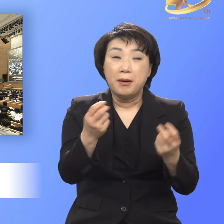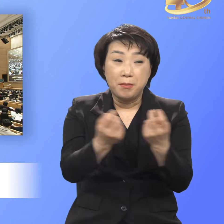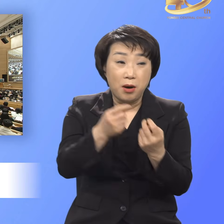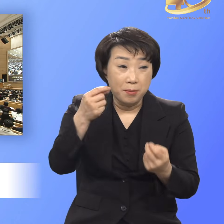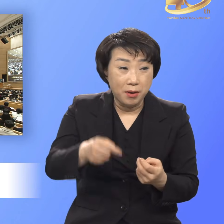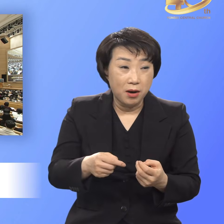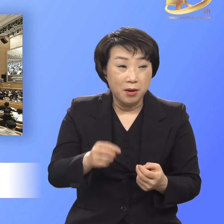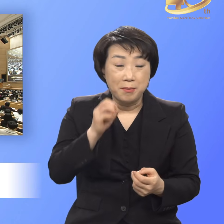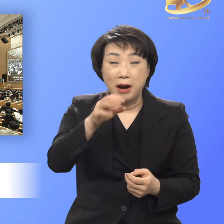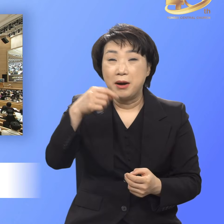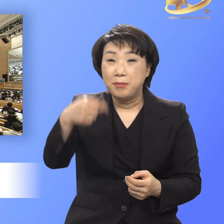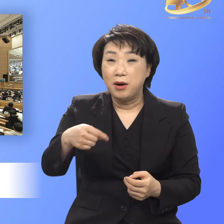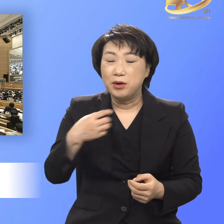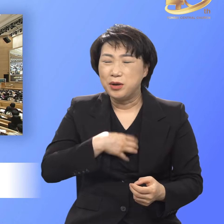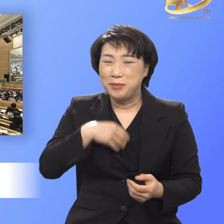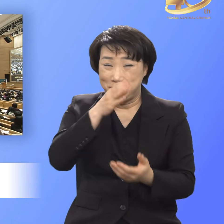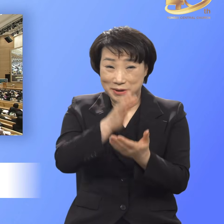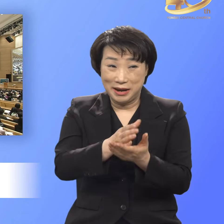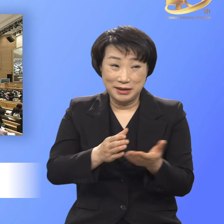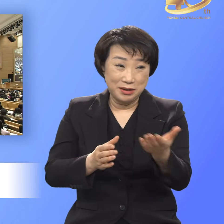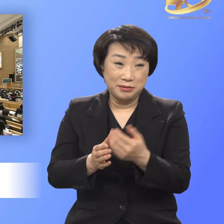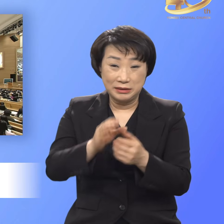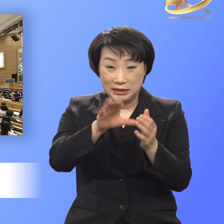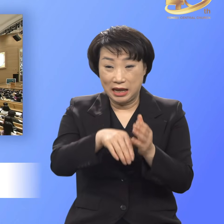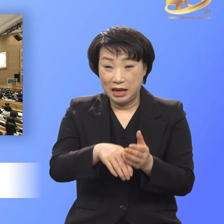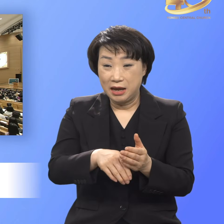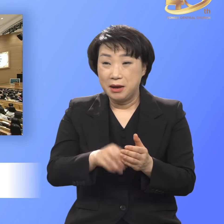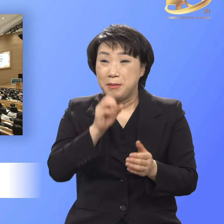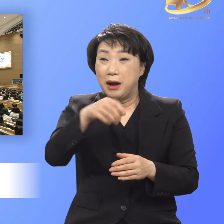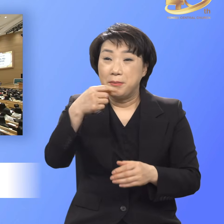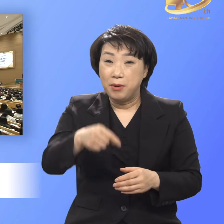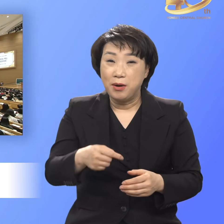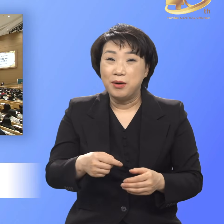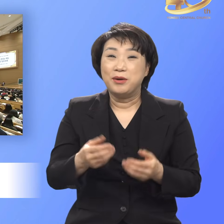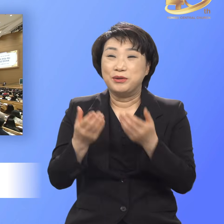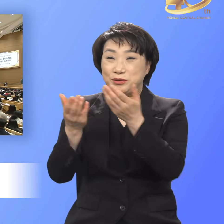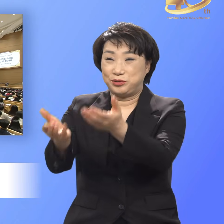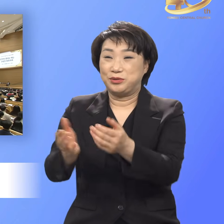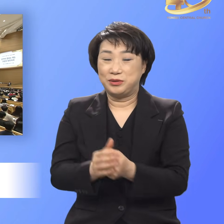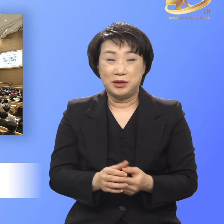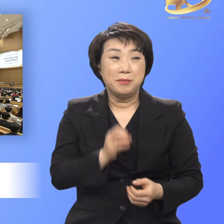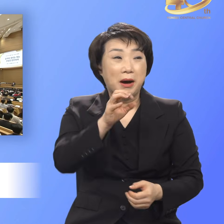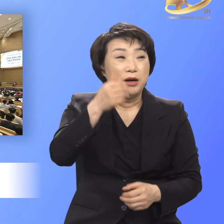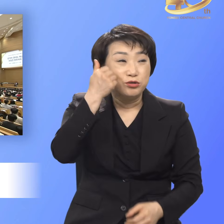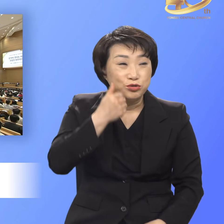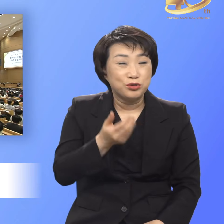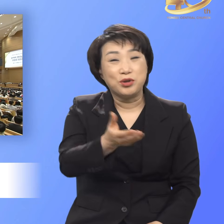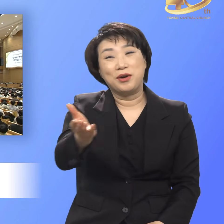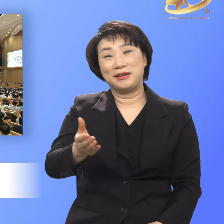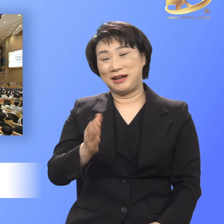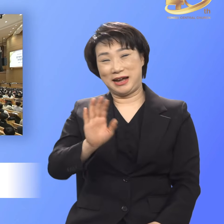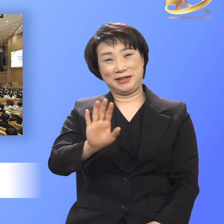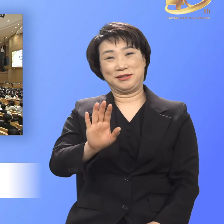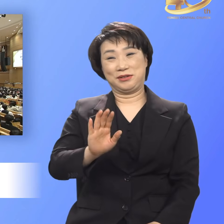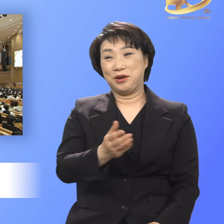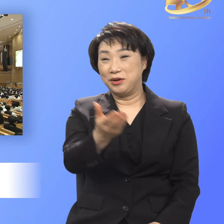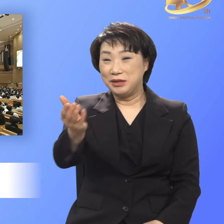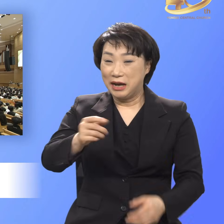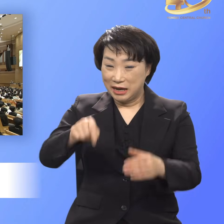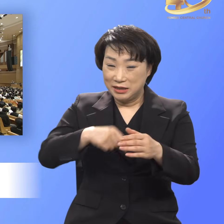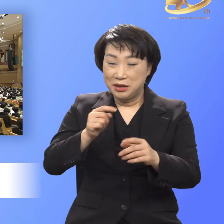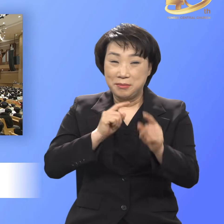또는 무엇을 말할까 염려치 말라. 그때 무슨 말할 것을 주시리니 말하는 이는 너희가 아니라 너희